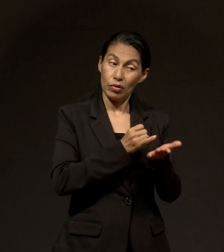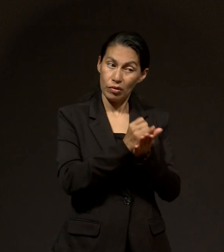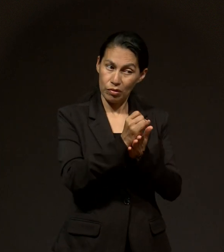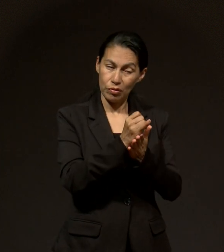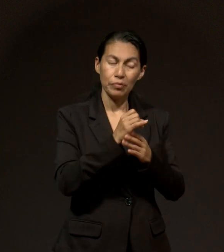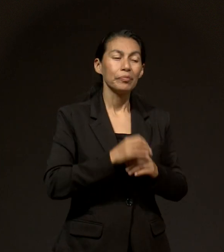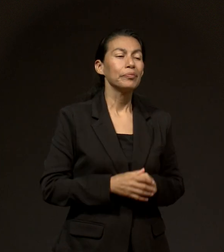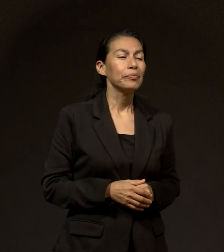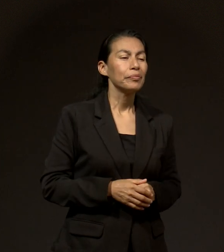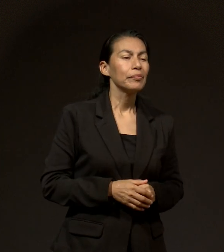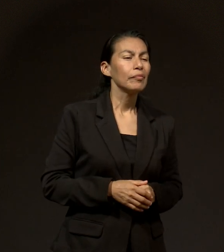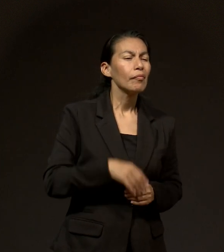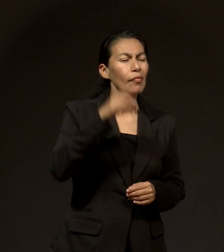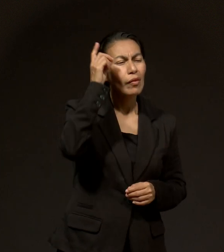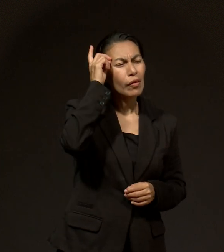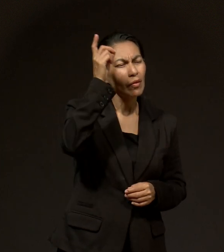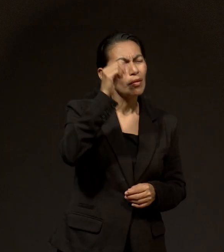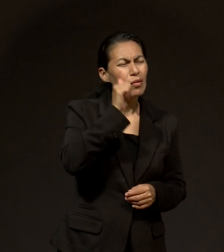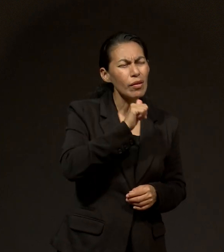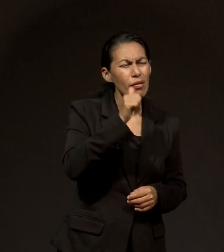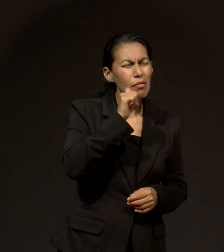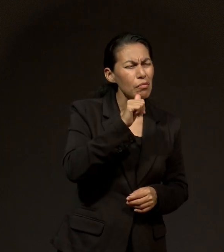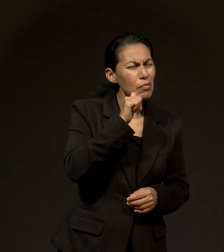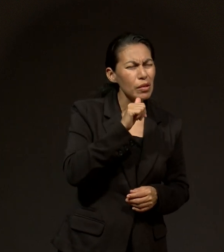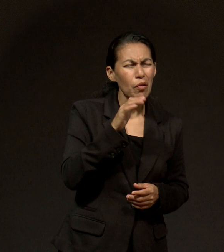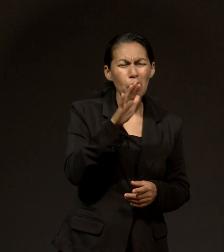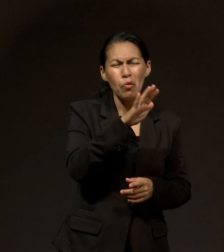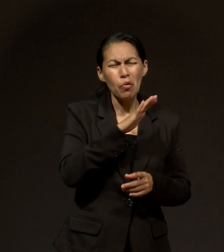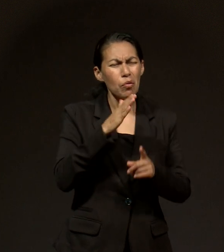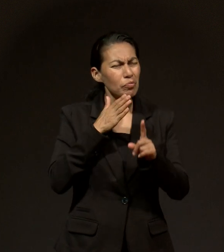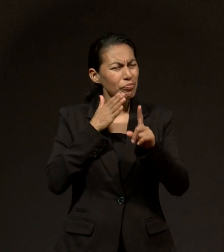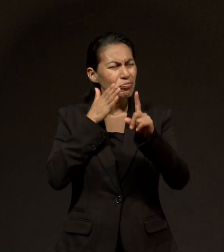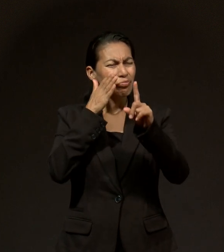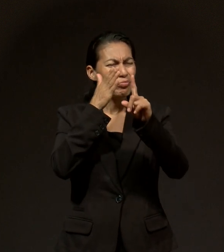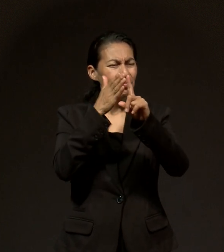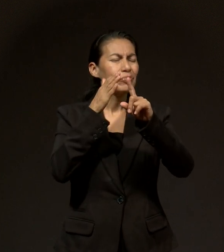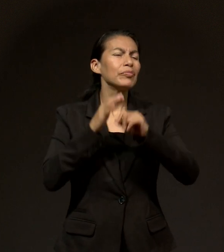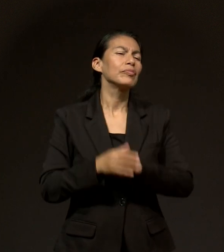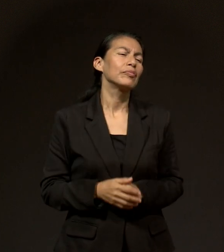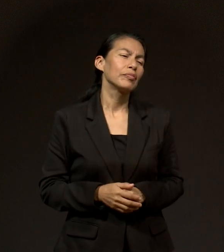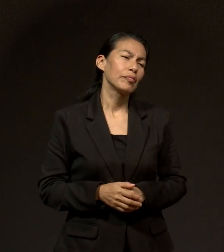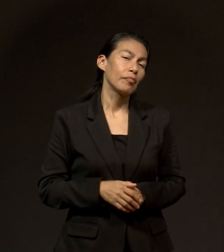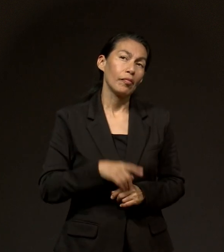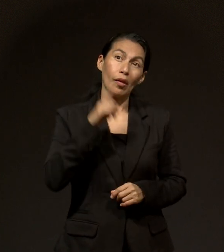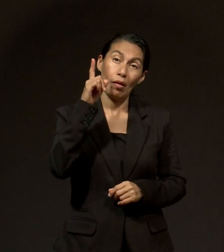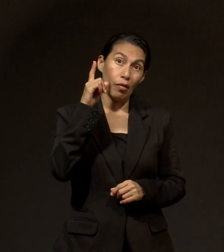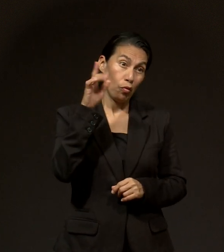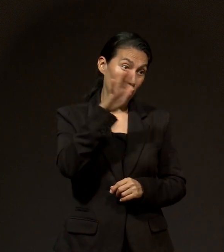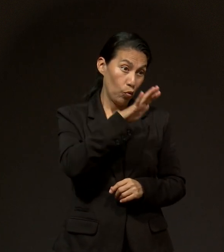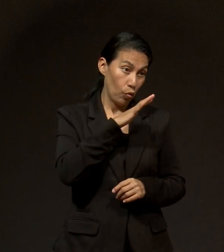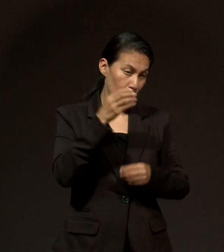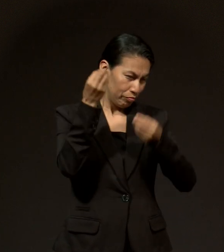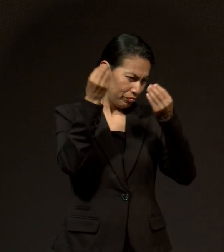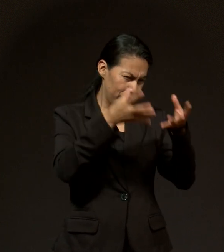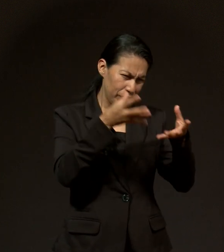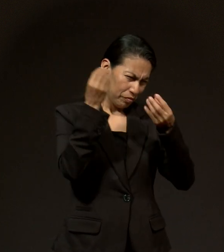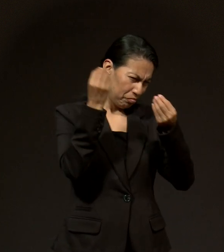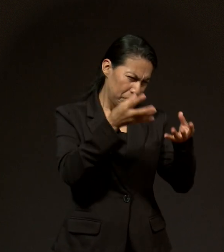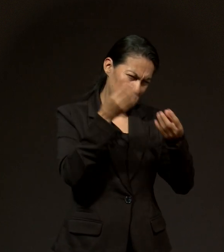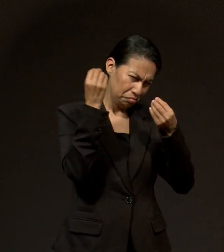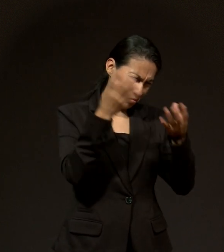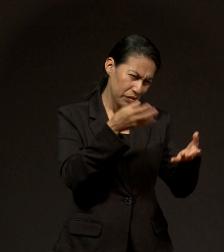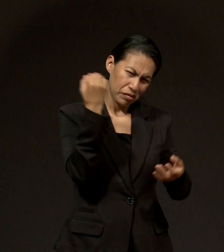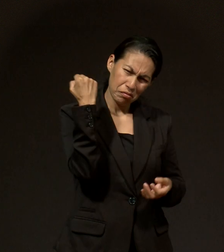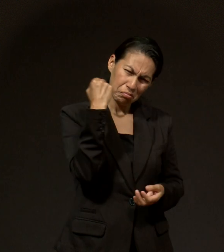de la vida. Que Dios siempre es el centro de nosotros y Él provee los recursos y las